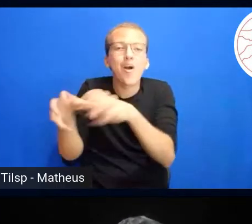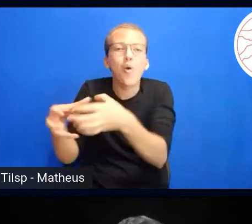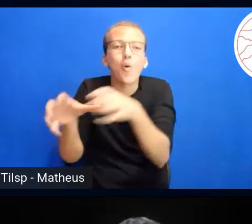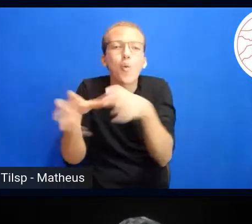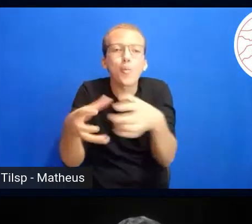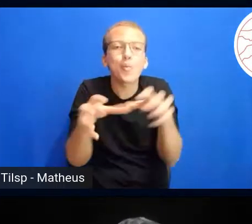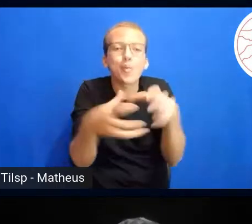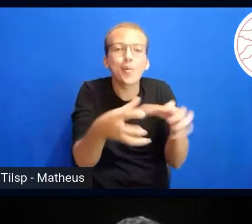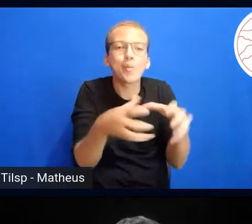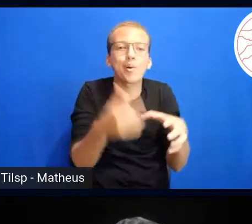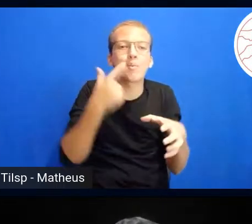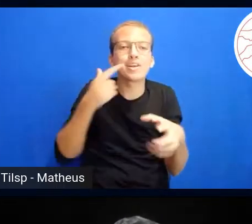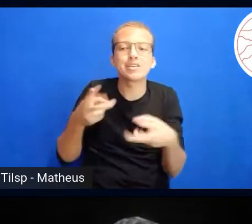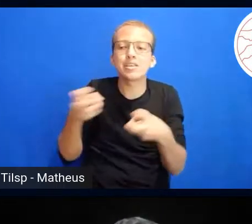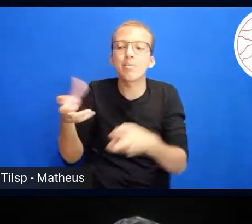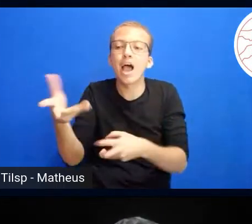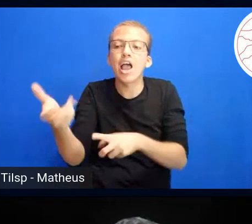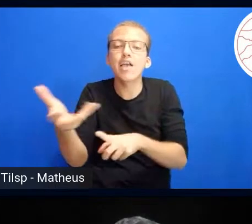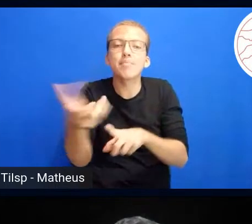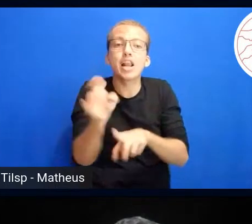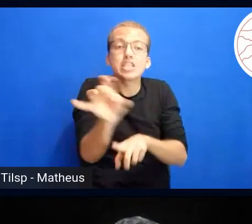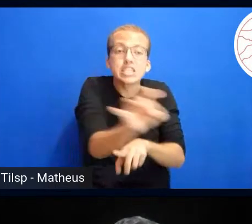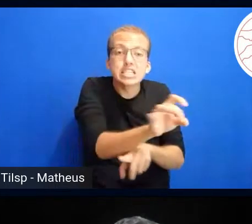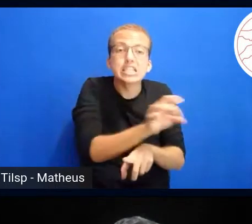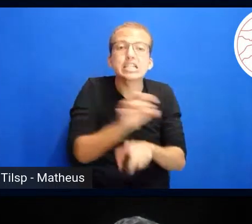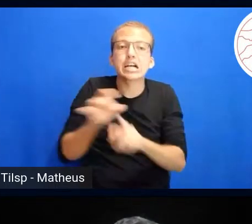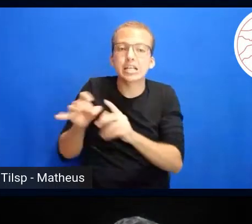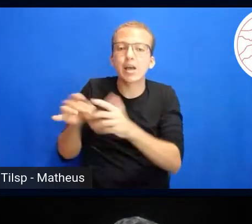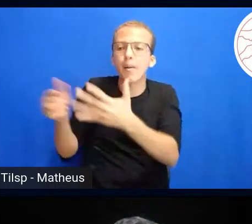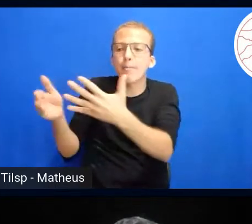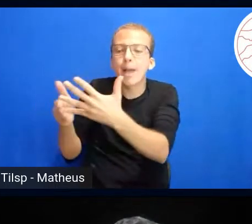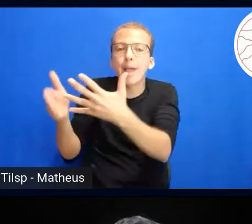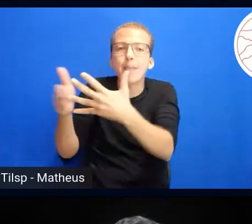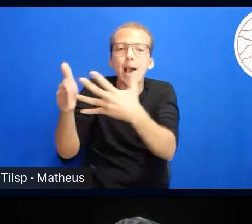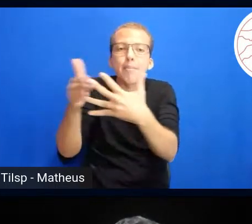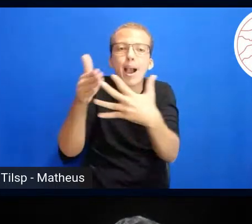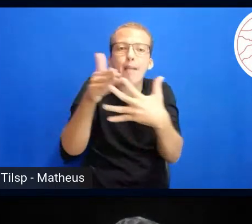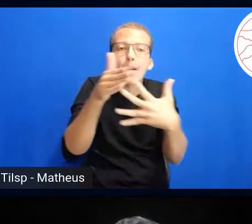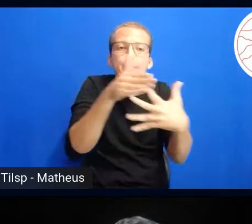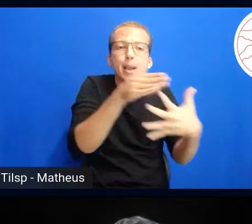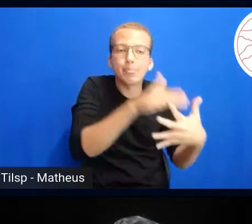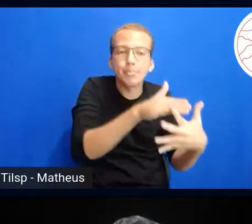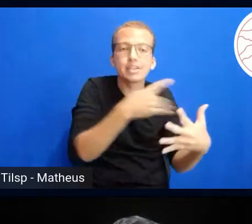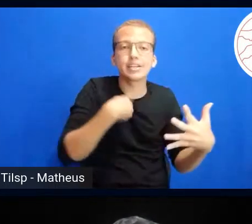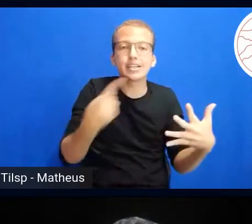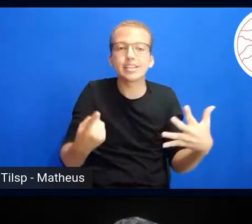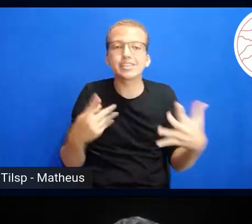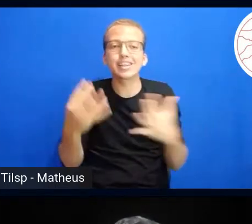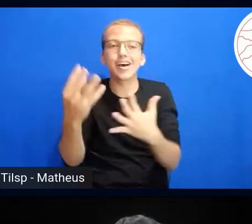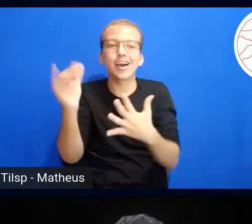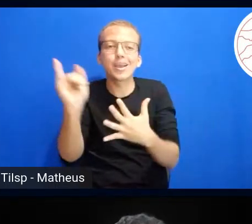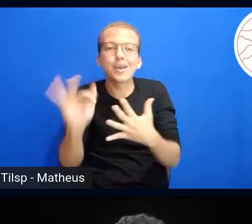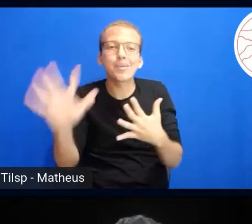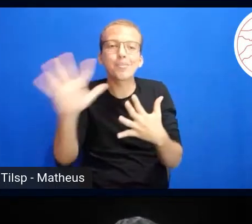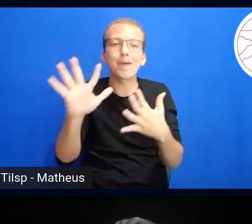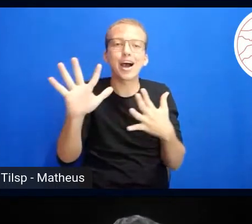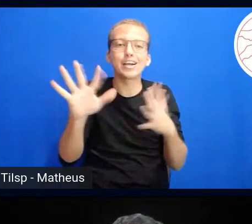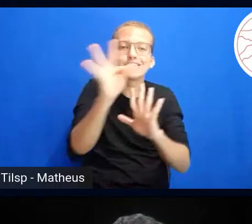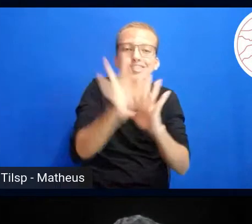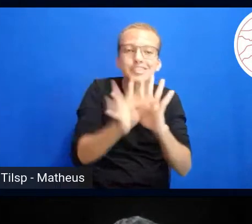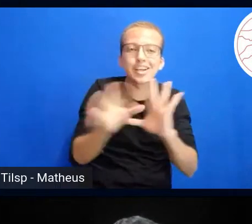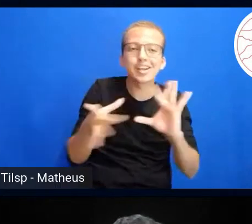proficiência para que até o texto, a escolha do texto, a escolha da imagem tem que ser pensado por nível de proficiência. Então, cada